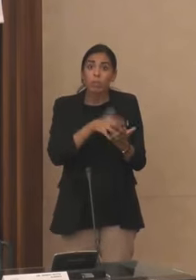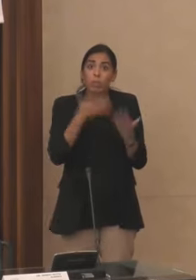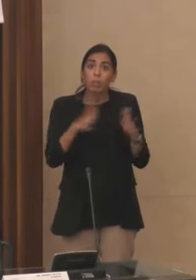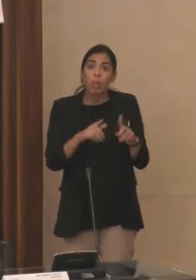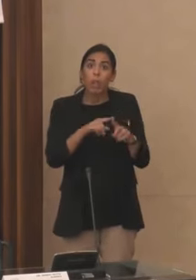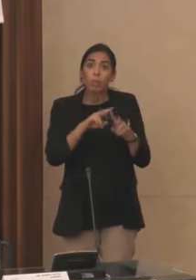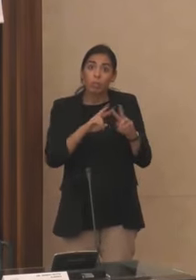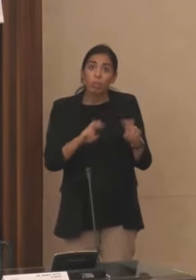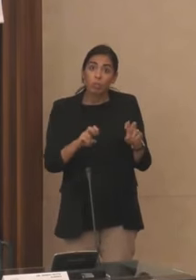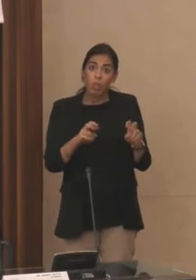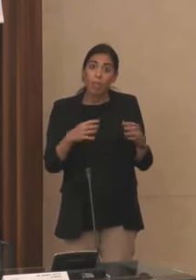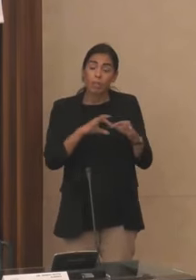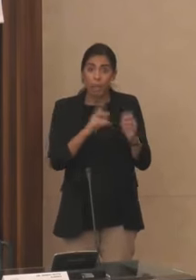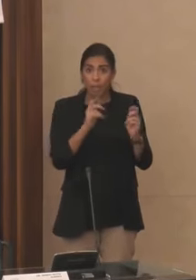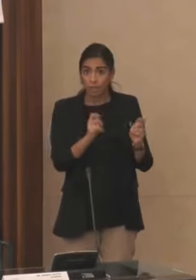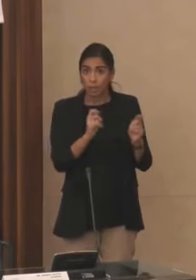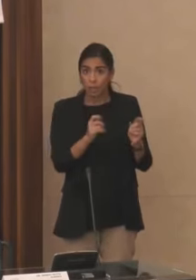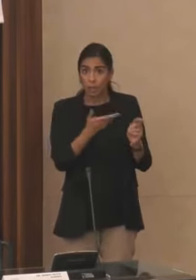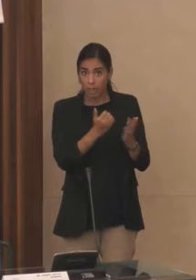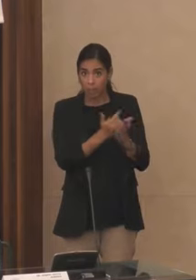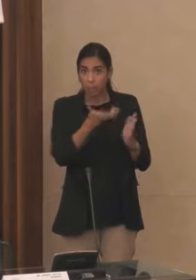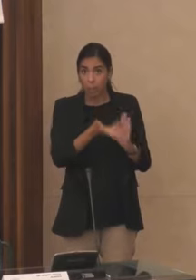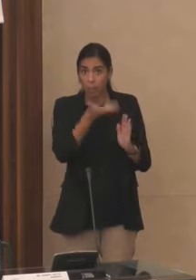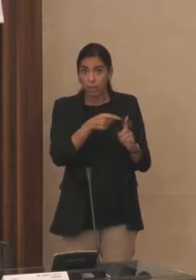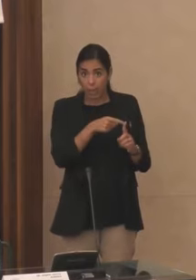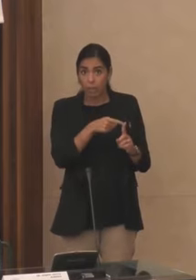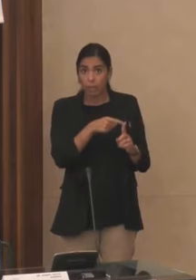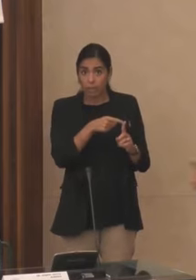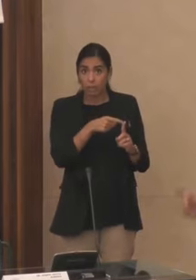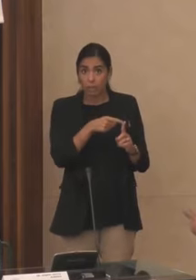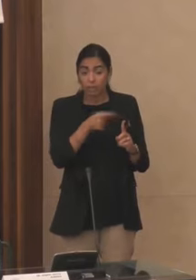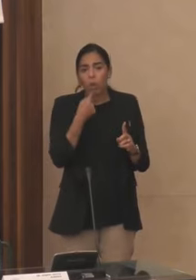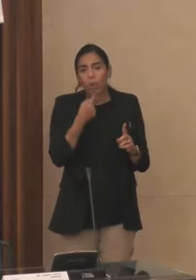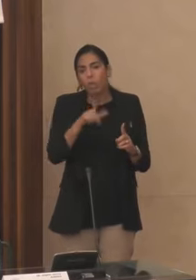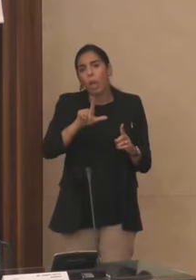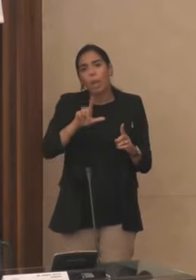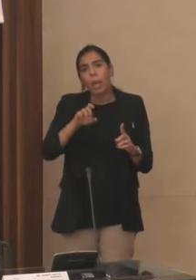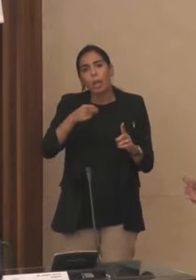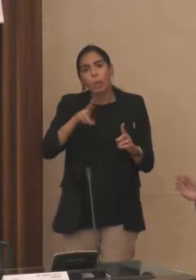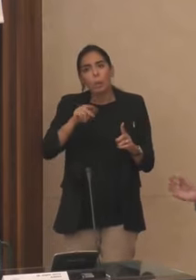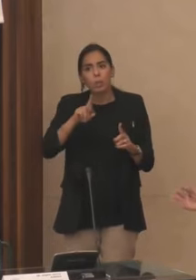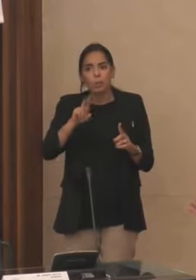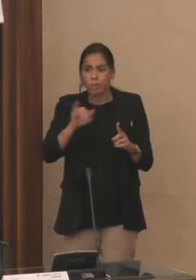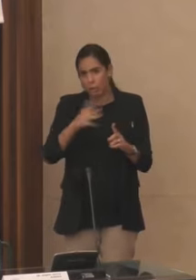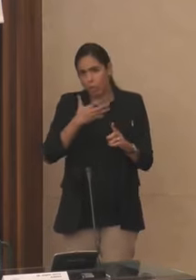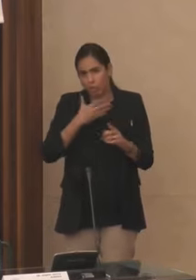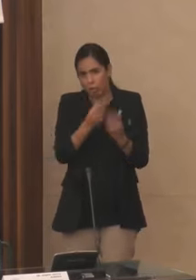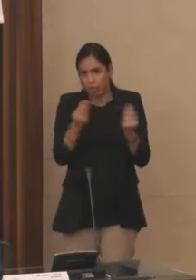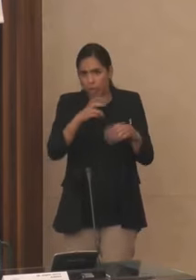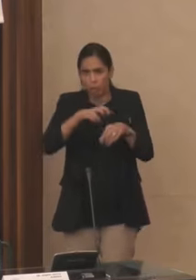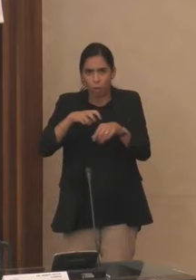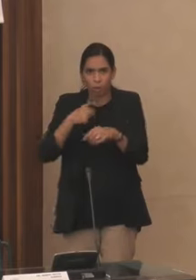riviste scientifiche di grande importanza, senza parlato di Remuzzi, ma senza mancare di rispetto ad alcuni dottori. Io conosco